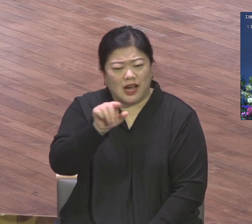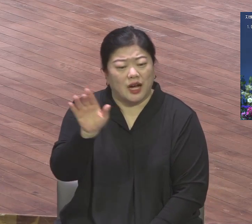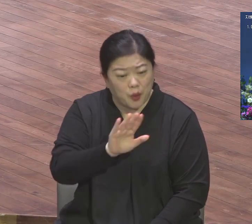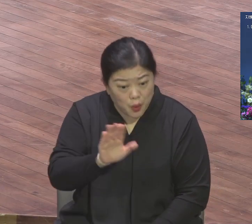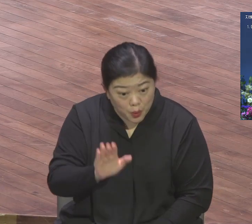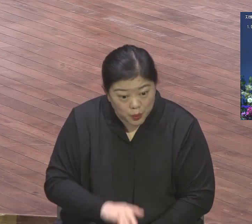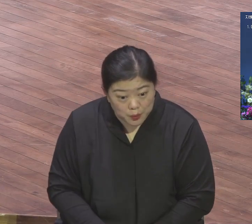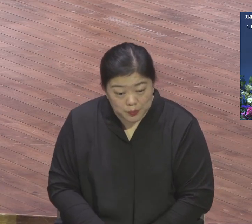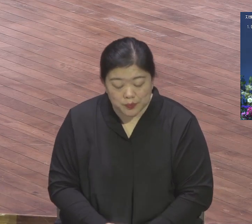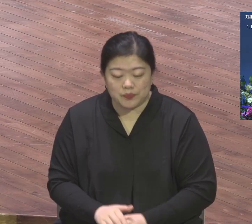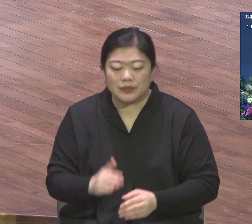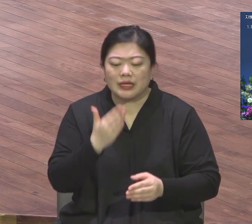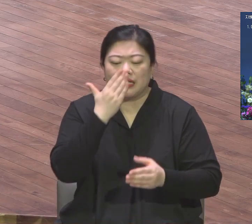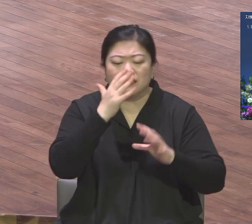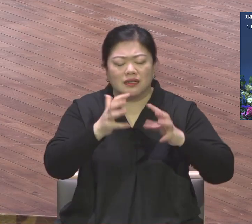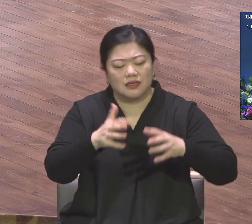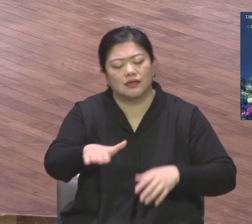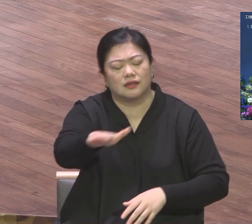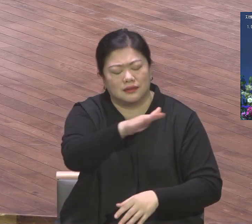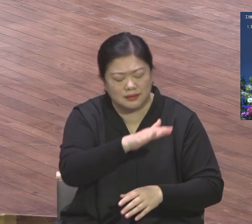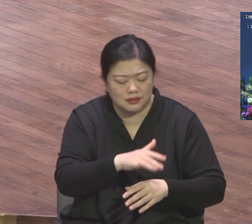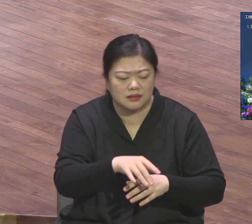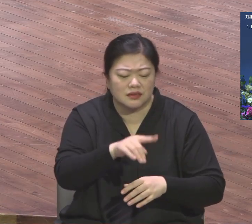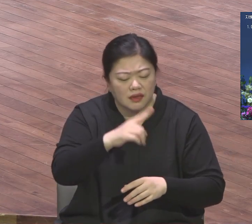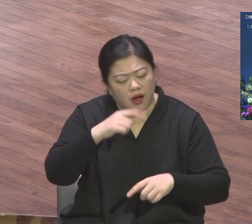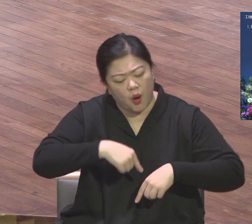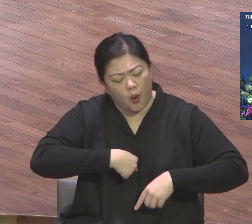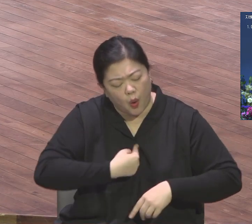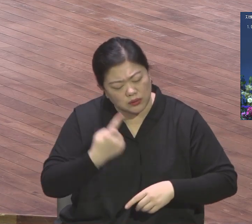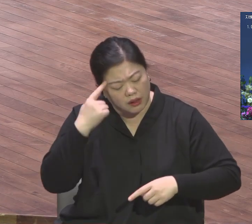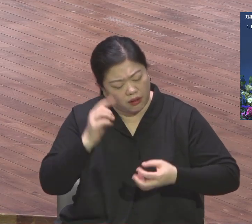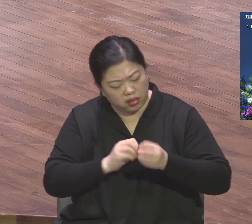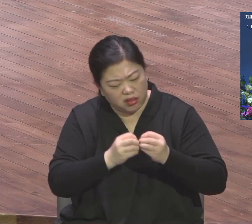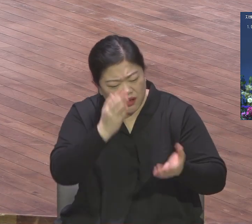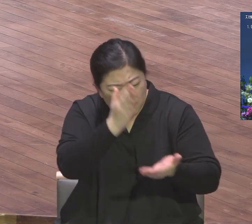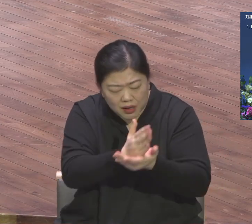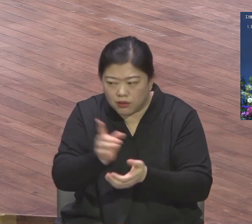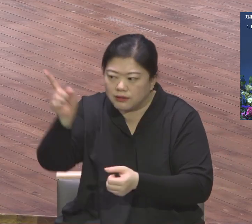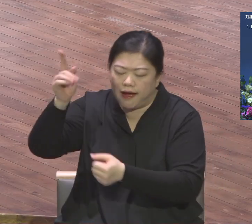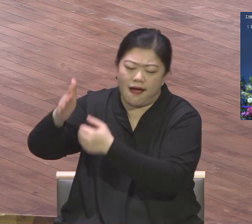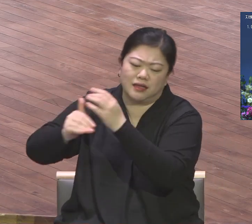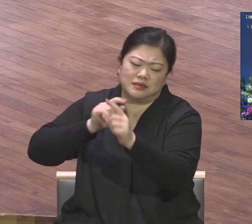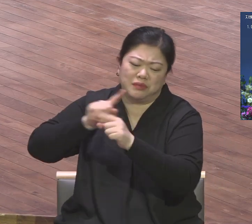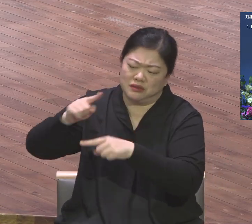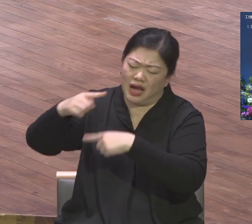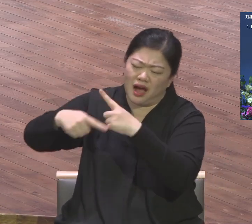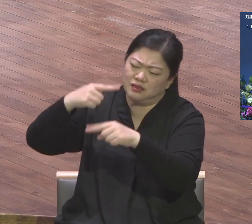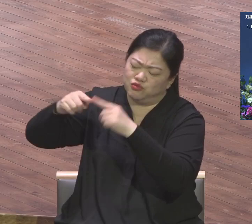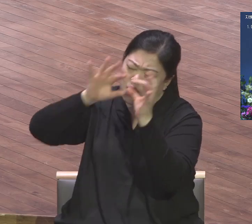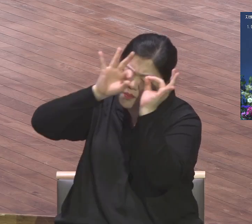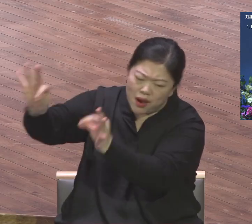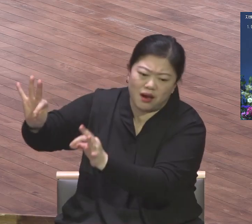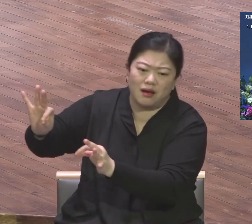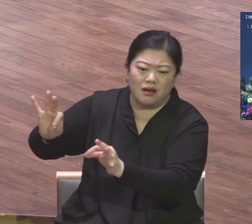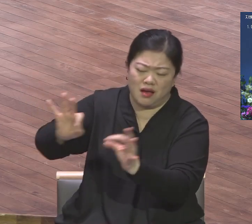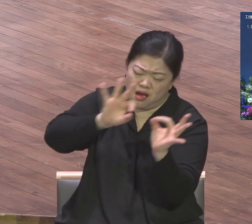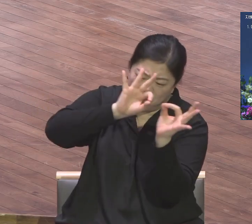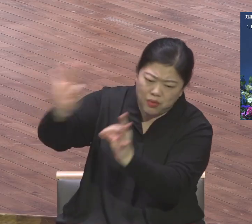바로 뭐예요? 하나님 말씀이에요. 하나님의 말씀에 귀를 좀 기울이라.